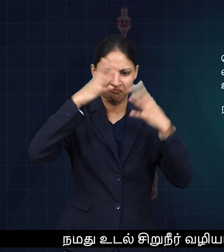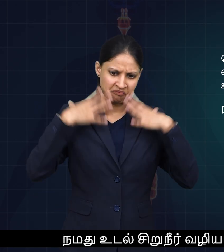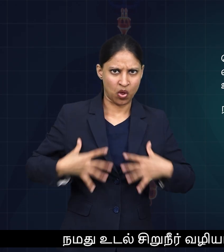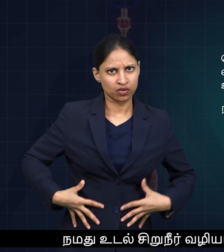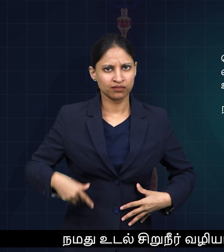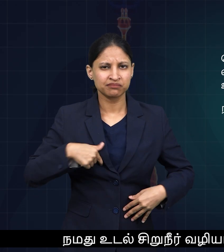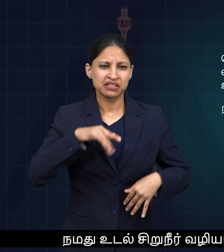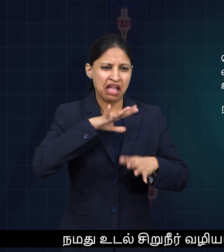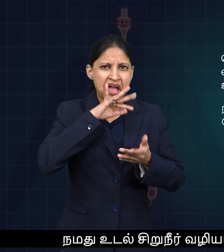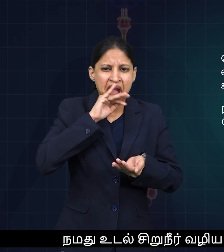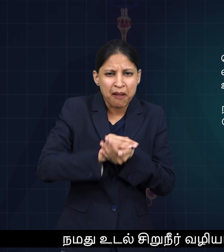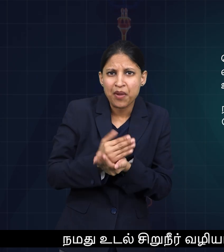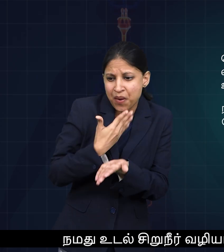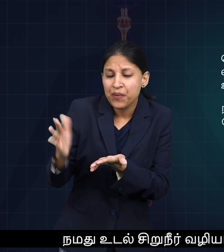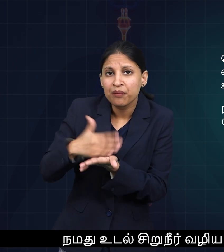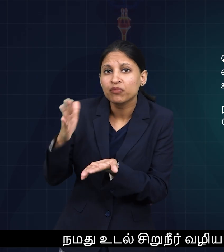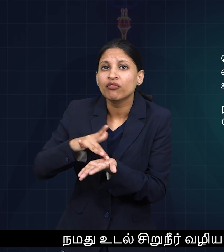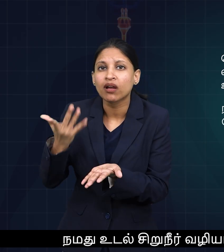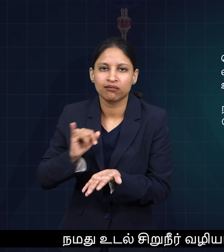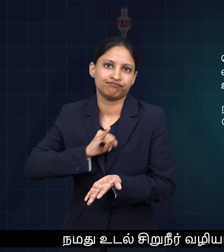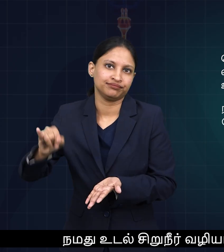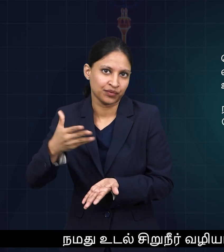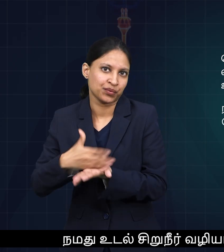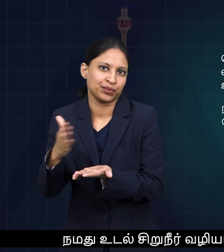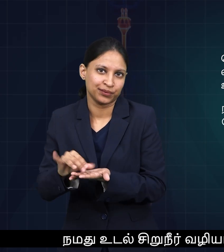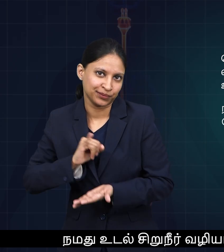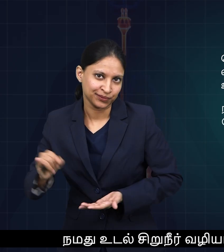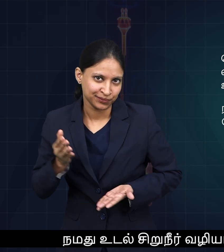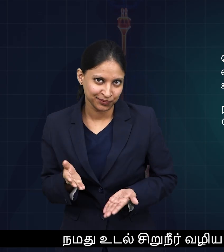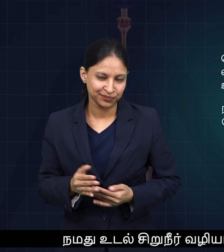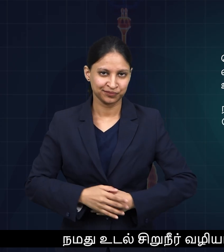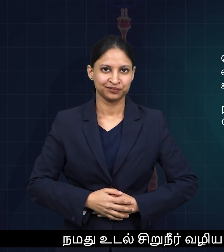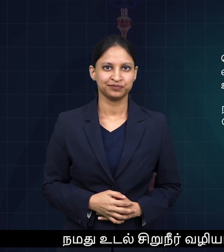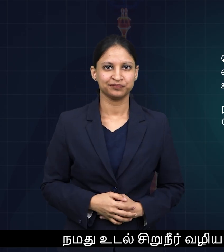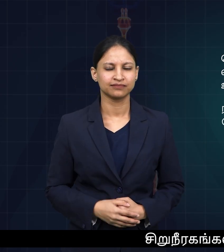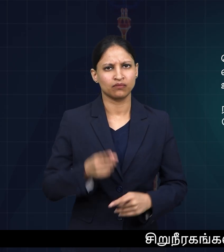நமது உடல் சிறுநீர் வழியாக கழிவுகளை வெளியேற்றுகிறது.